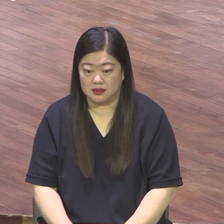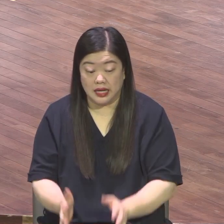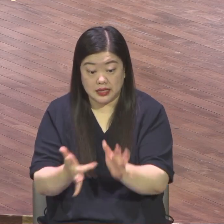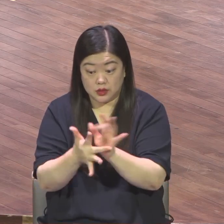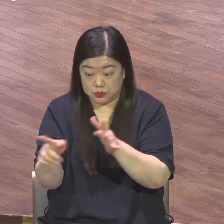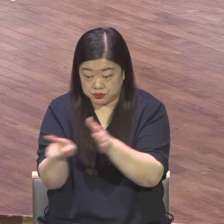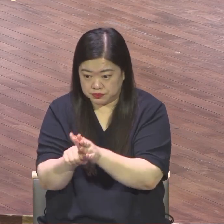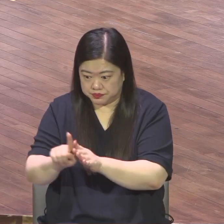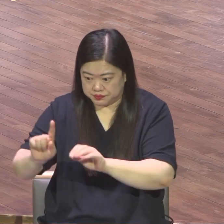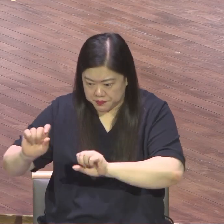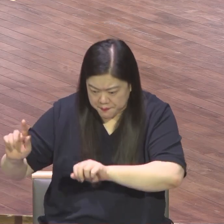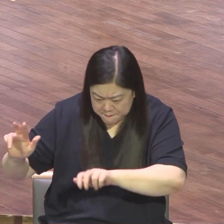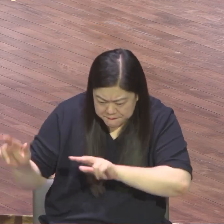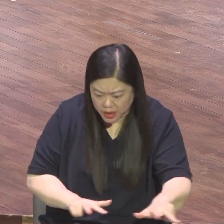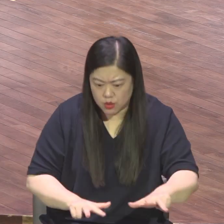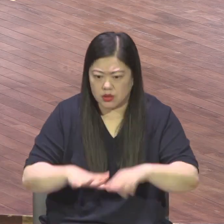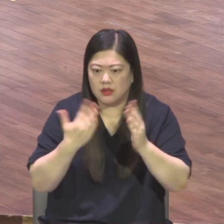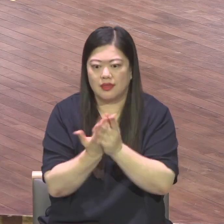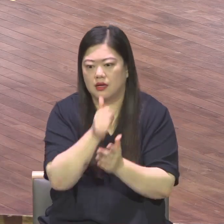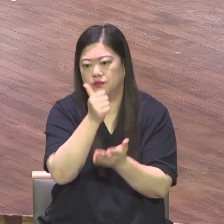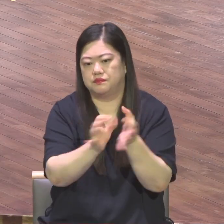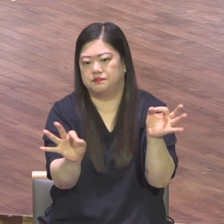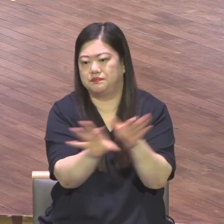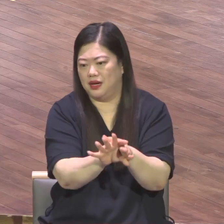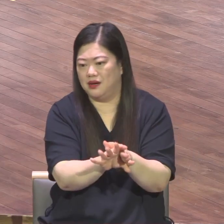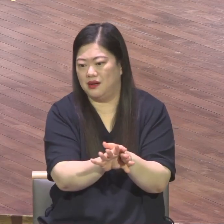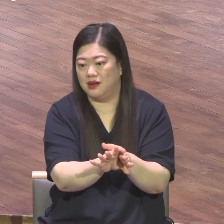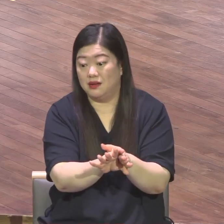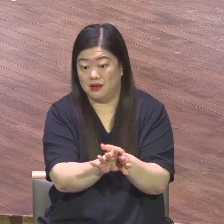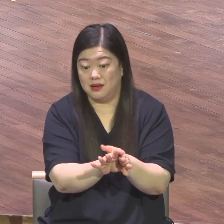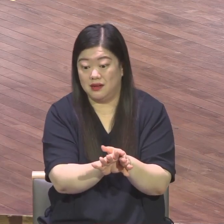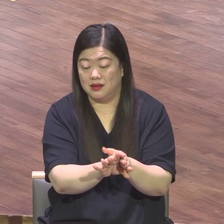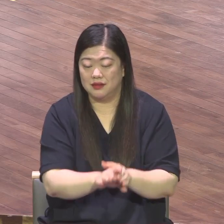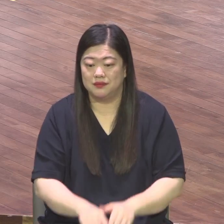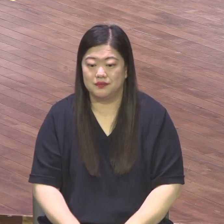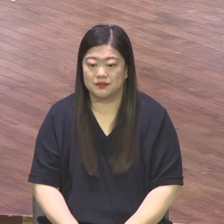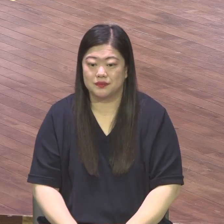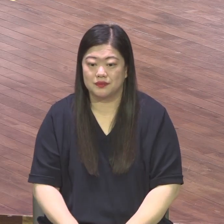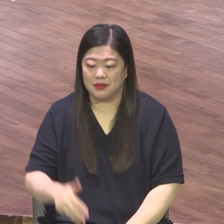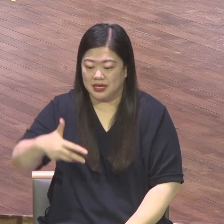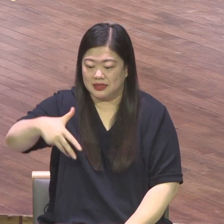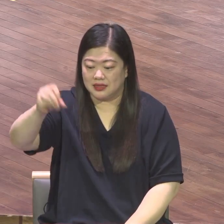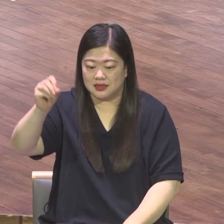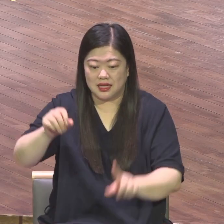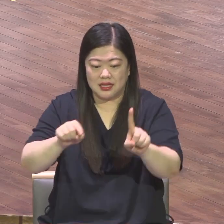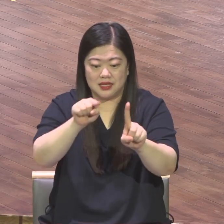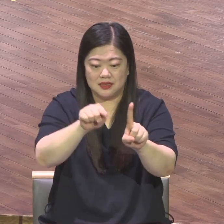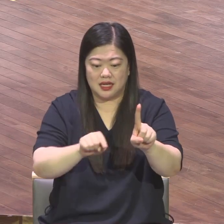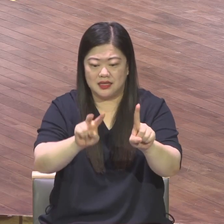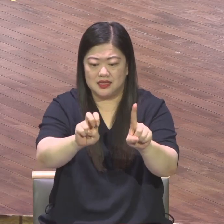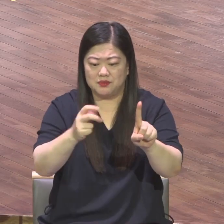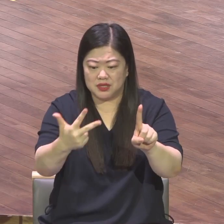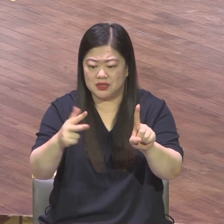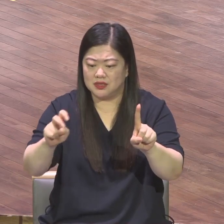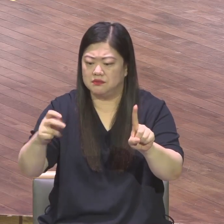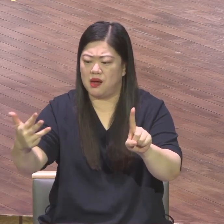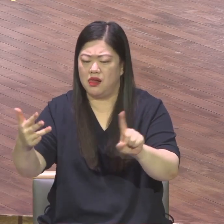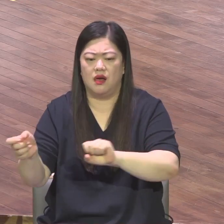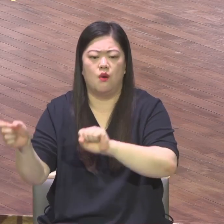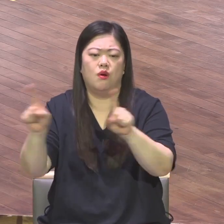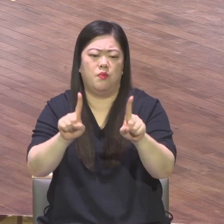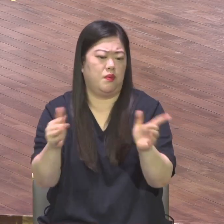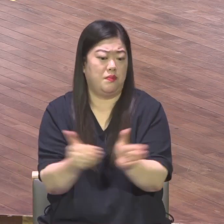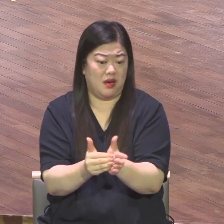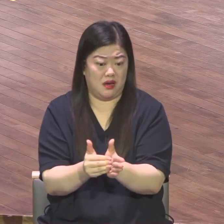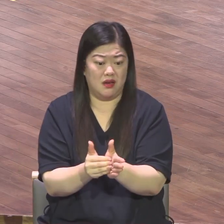되어버렸다. 원래대로 회복되었어. 창조할 때 모습대로 예수 믿는 순간에 회복되어버렸어.